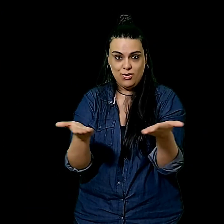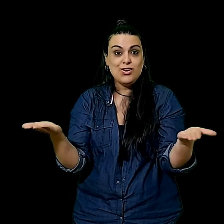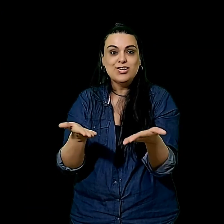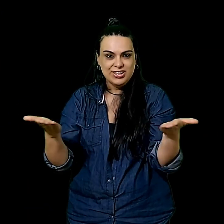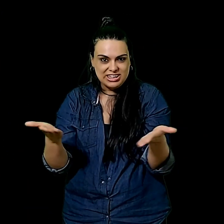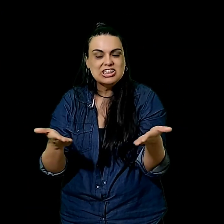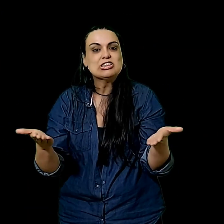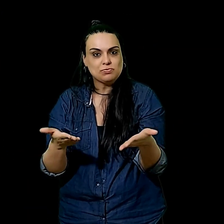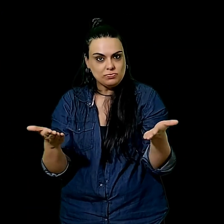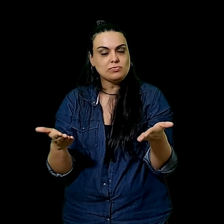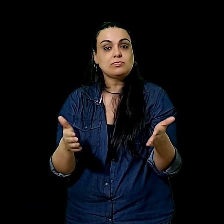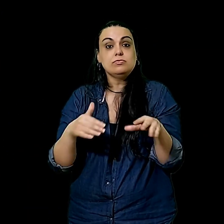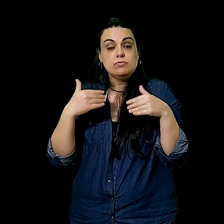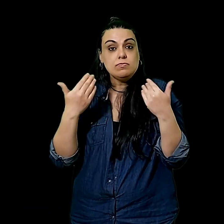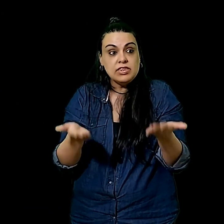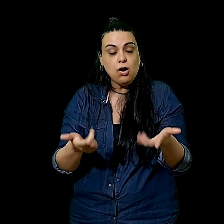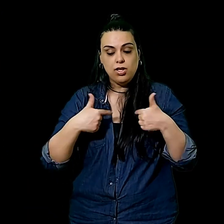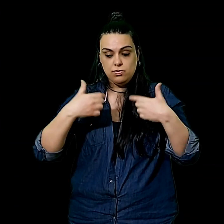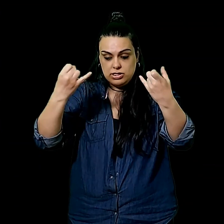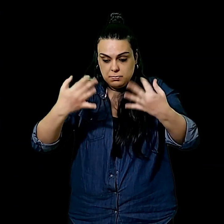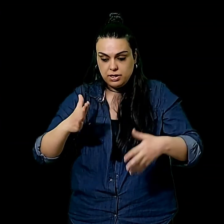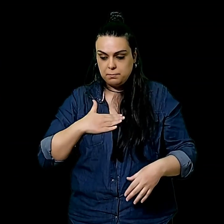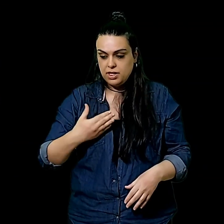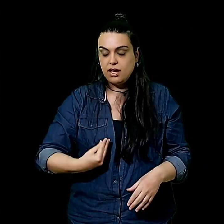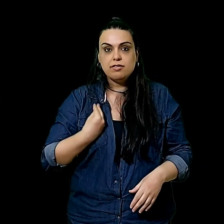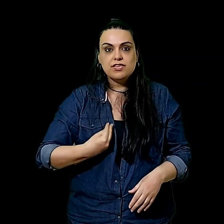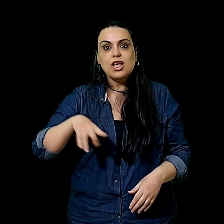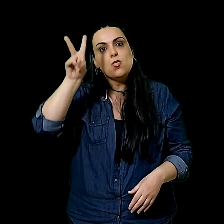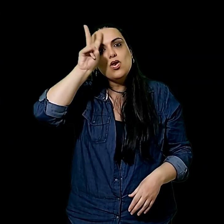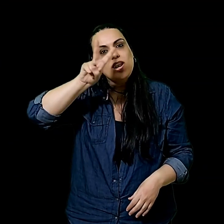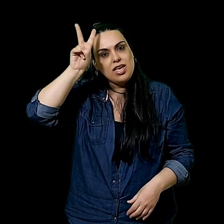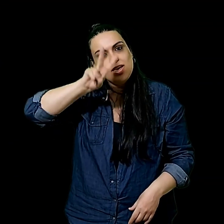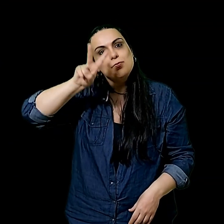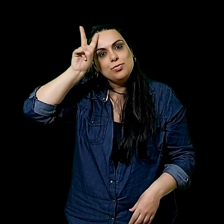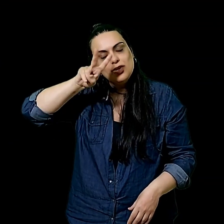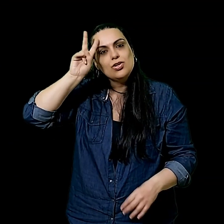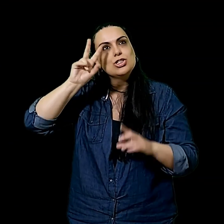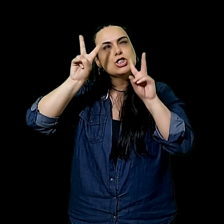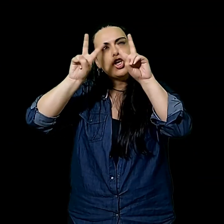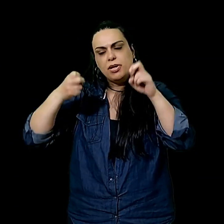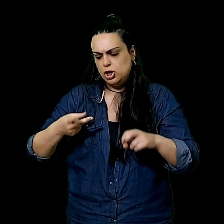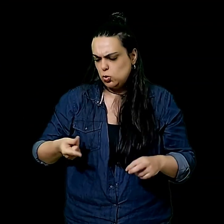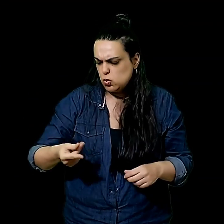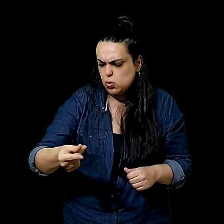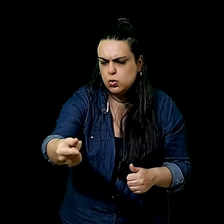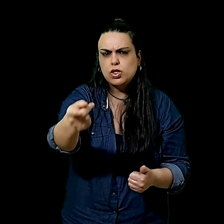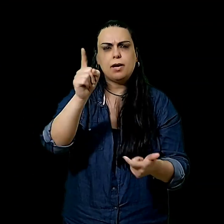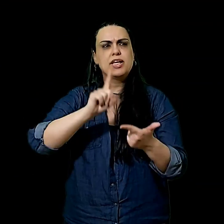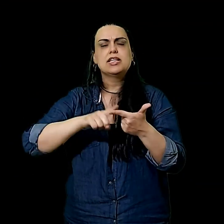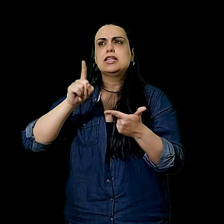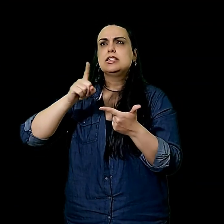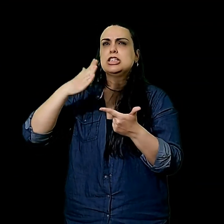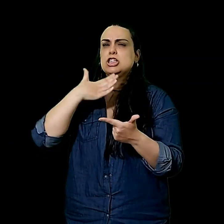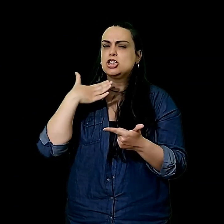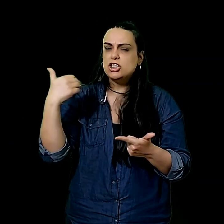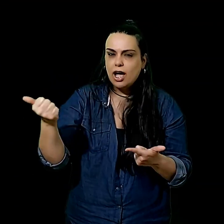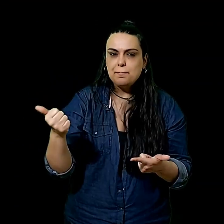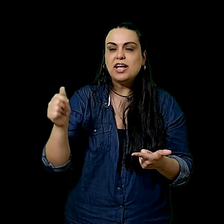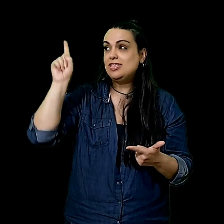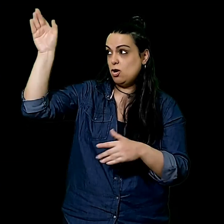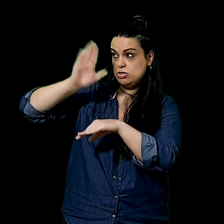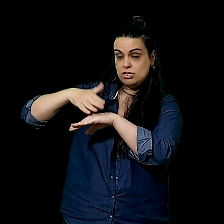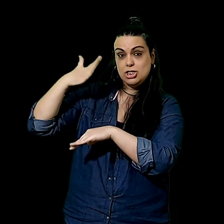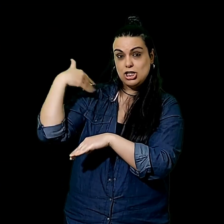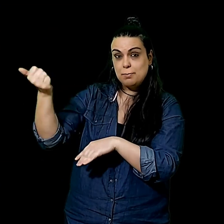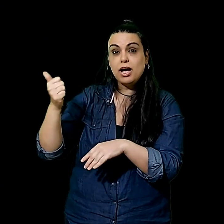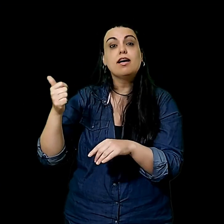até hoje. Então, quando eu falo de mim e eu lembro disso, eu não consigo falar da durabilidade, eu não consigo falar da chamada de Deus